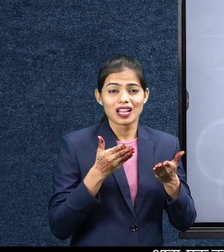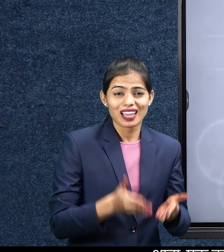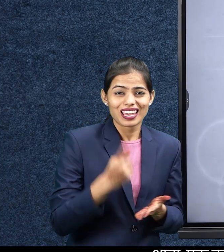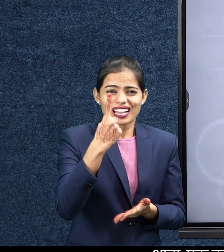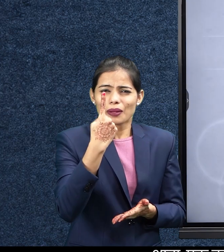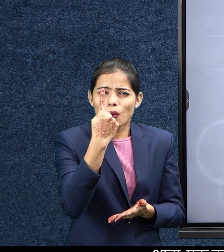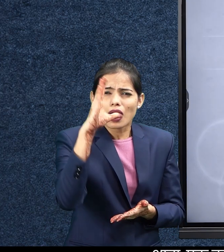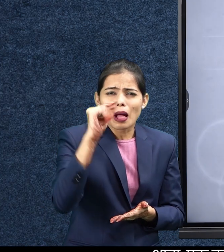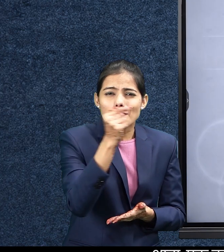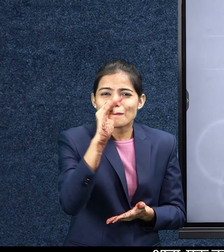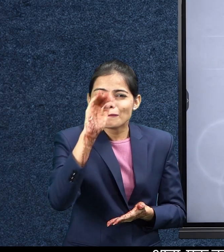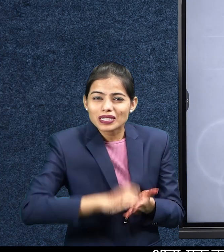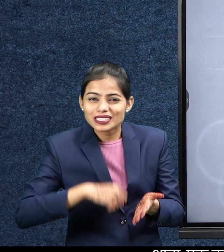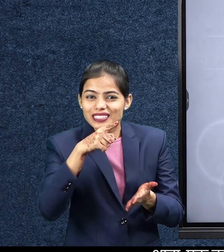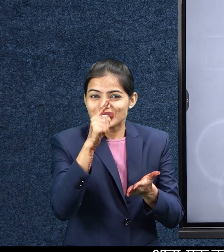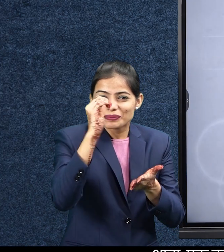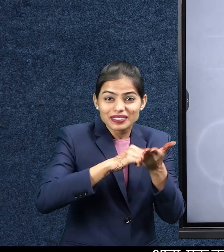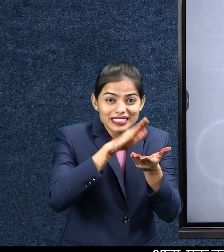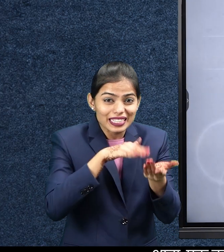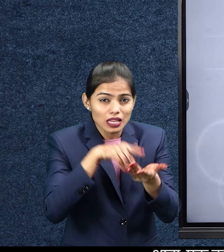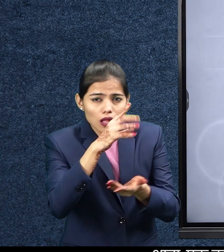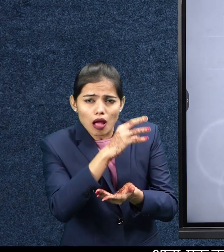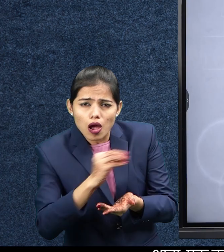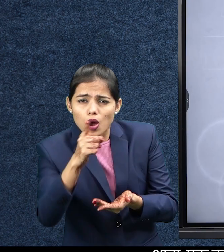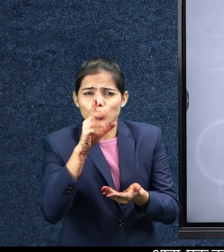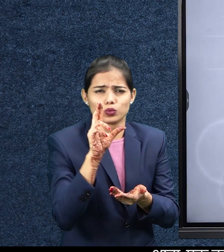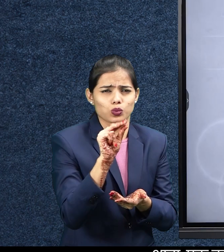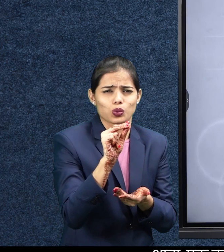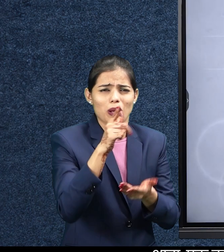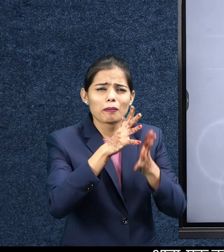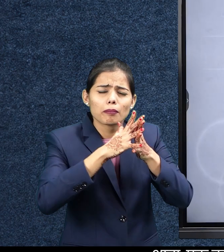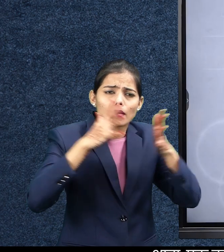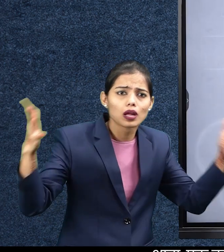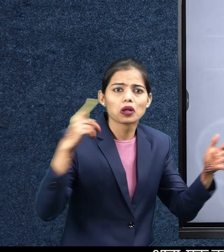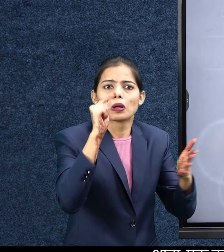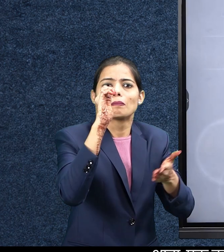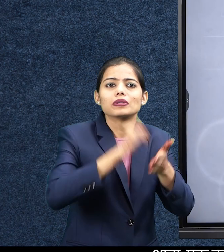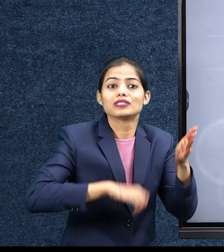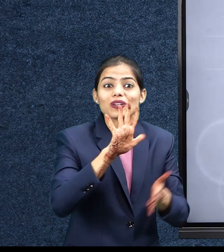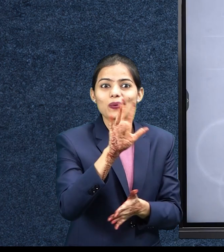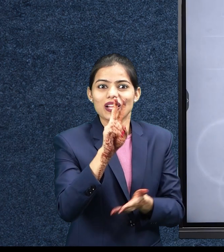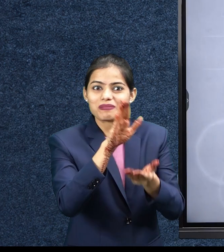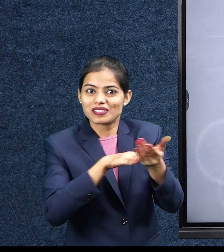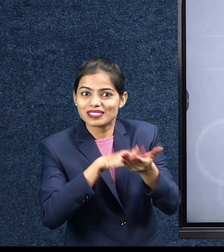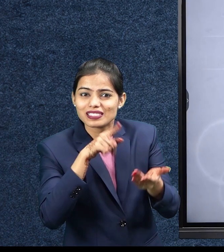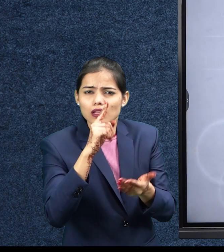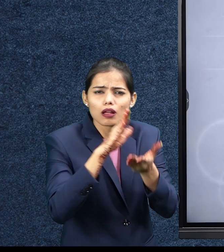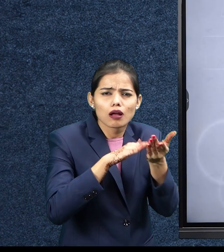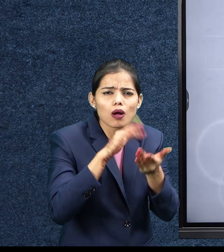आता एक कमी कार्ड आहे आणि ते आता 52 वजा 1 कार्ड डेक नाही. हे 51 कार्ड